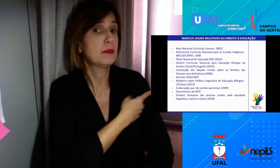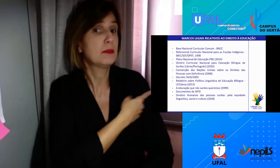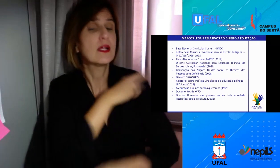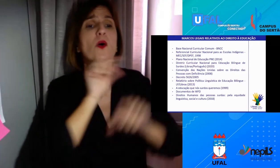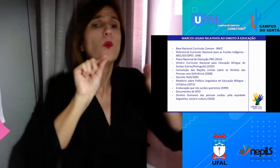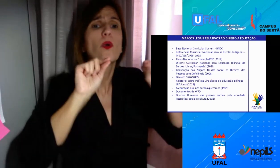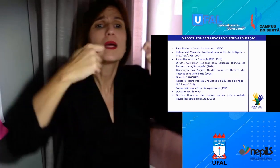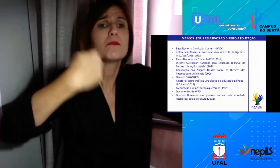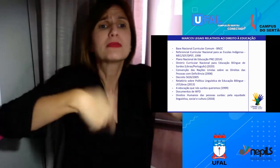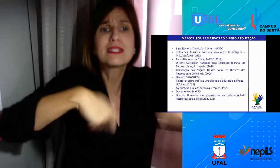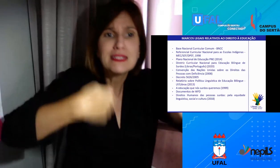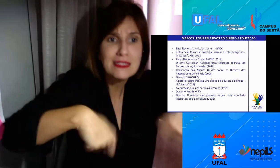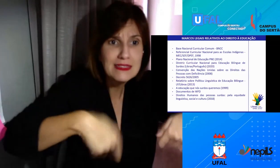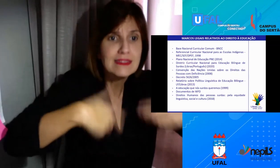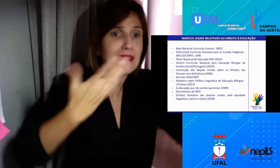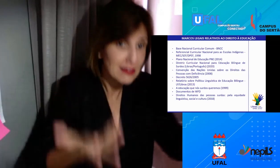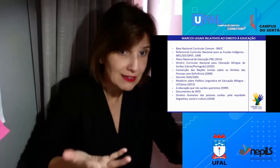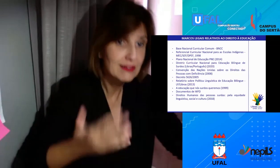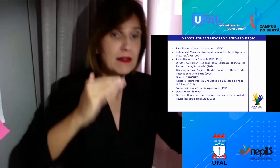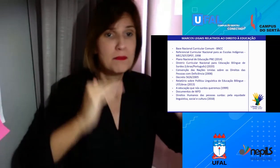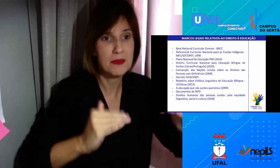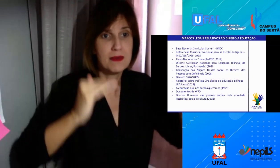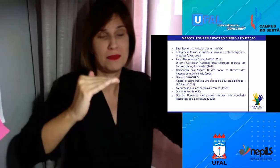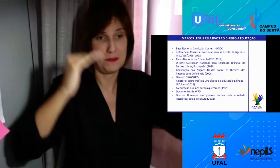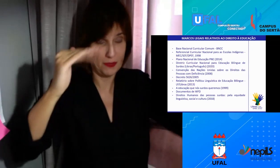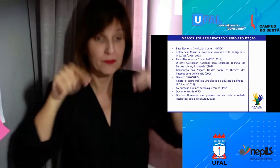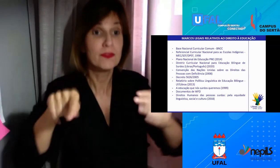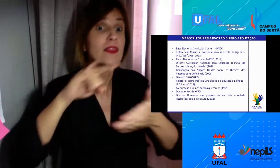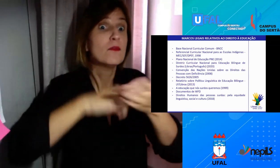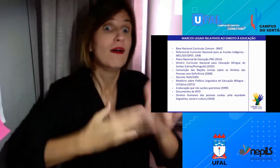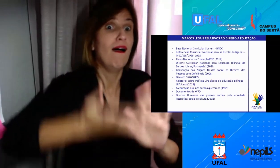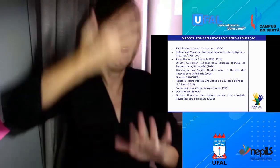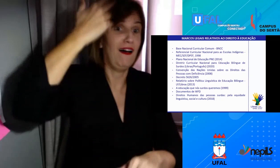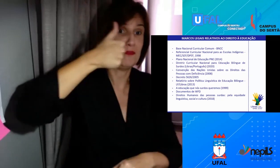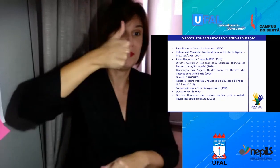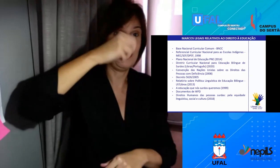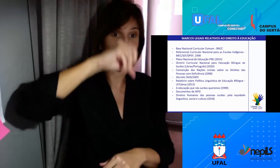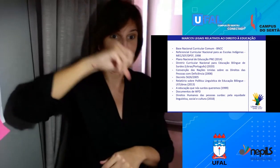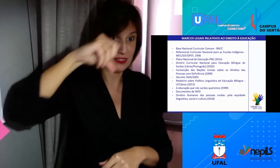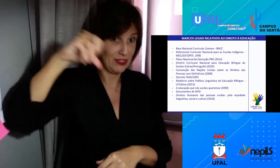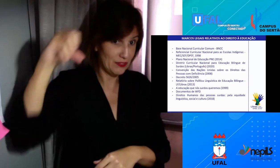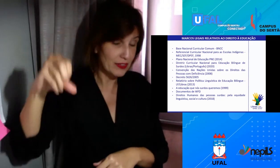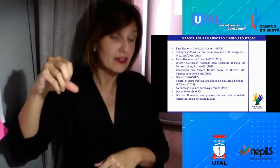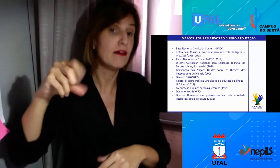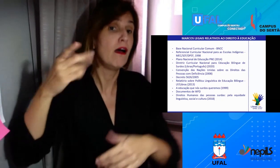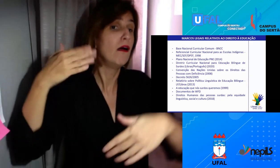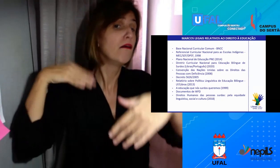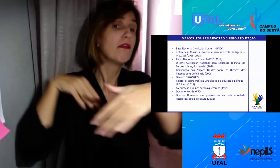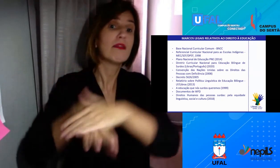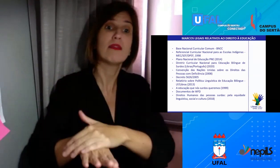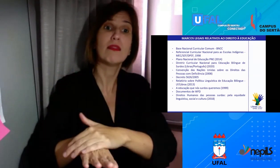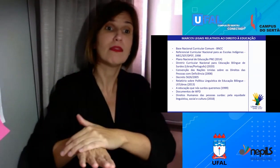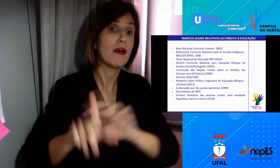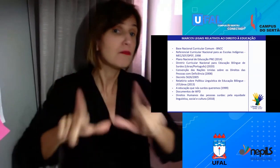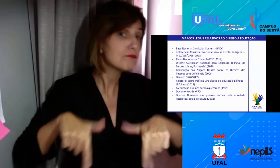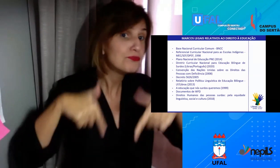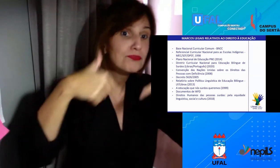tudo aquilo que é necessário para a educação de surdos desde a mais tenra idade. Então, desde